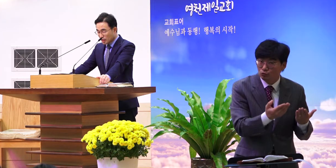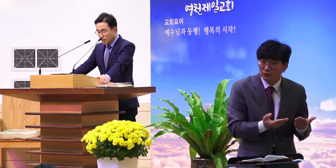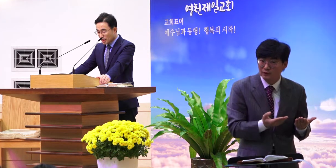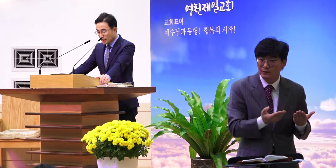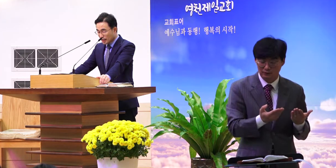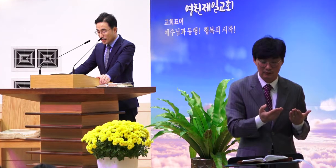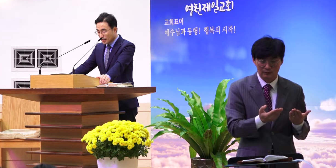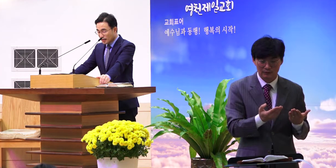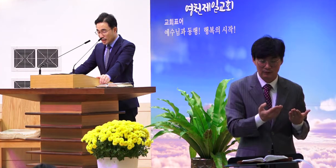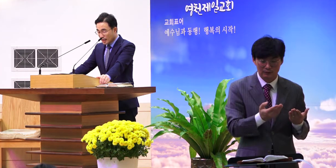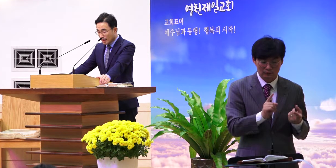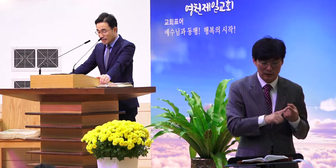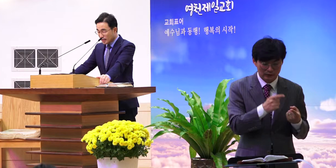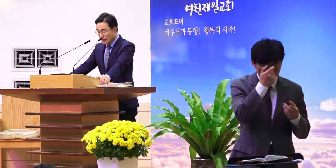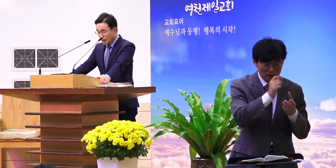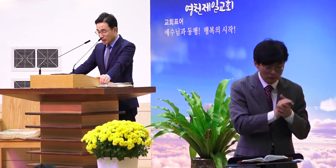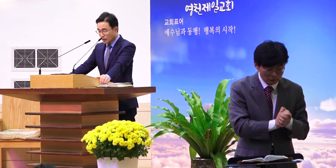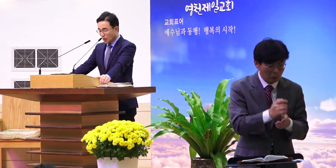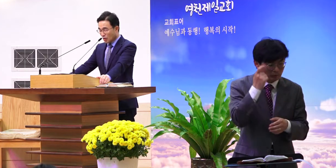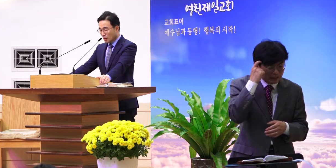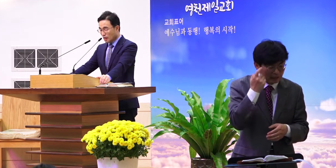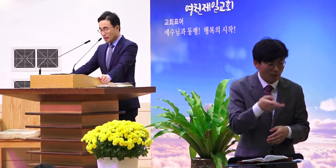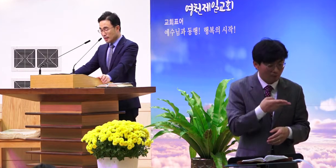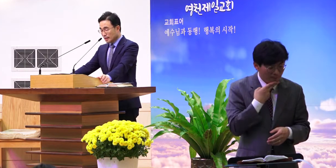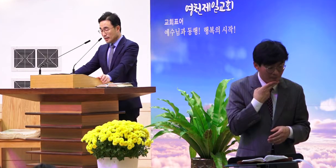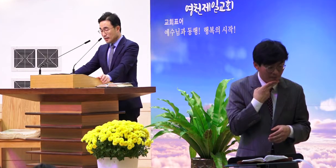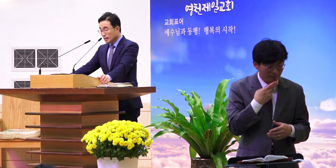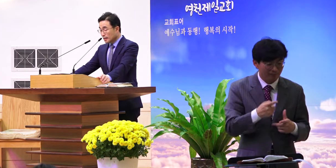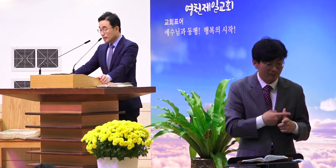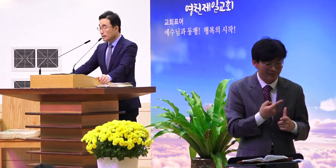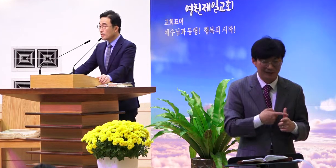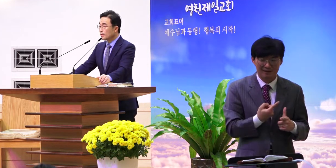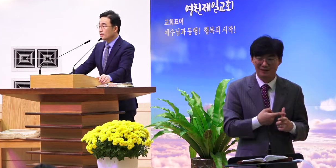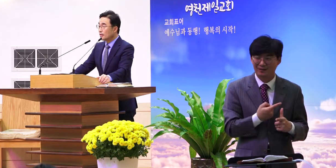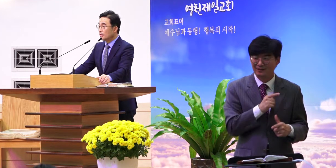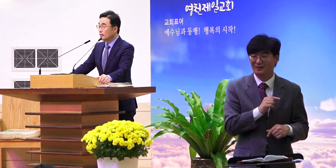조금도 진지하게 생각하지 않으면서.